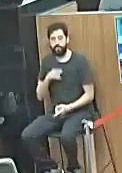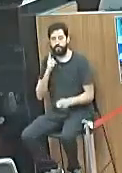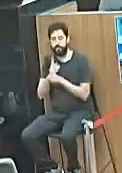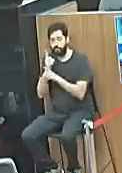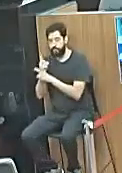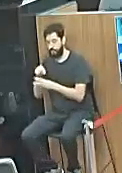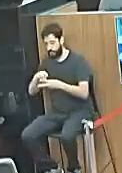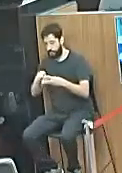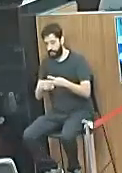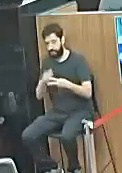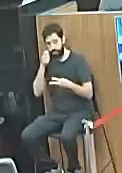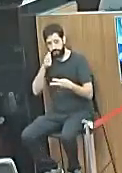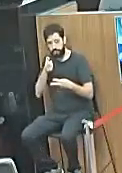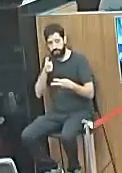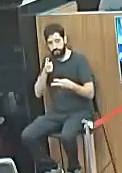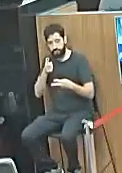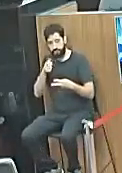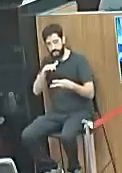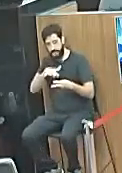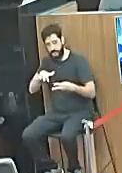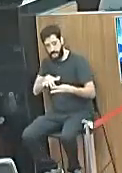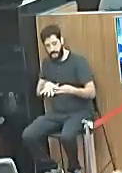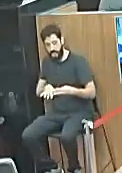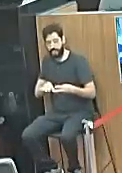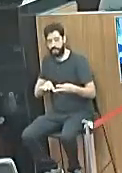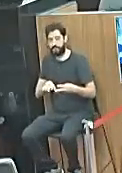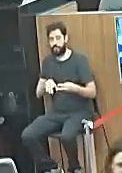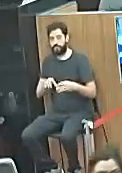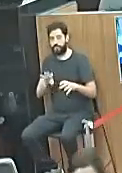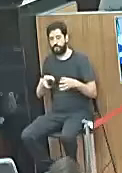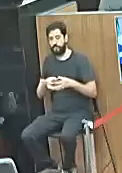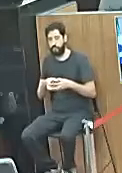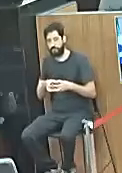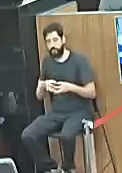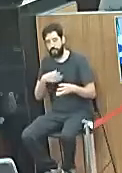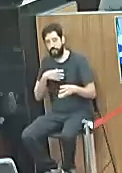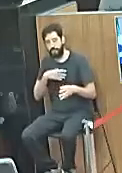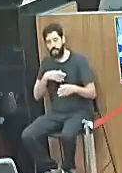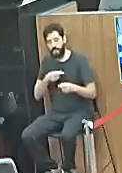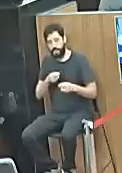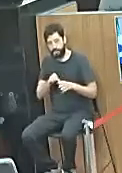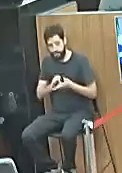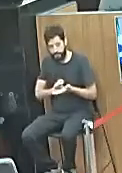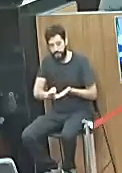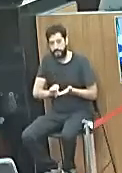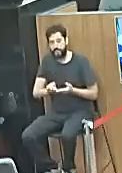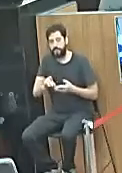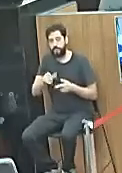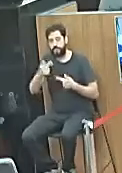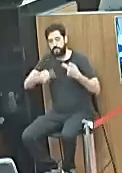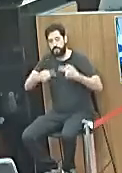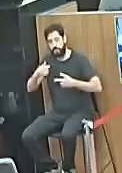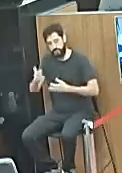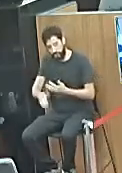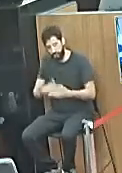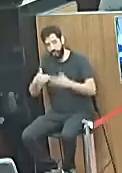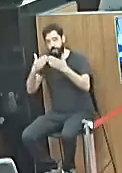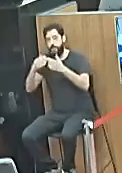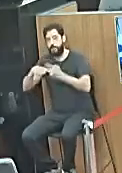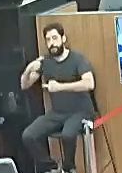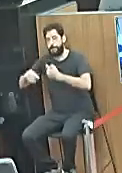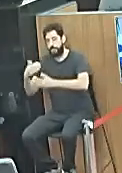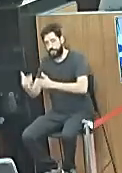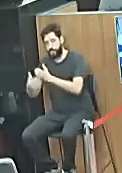três áreas de interesse que conformarão subgrupos financiamento das políticas de desenvolvimento política de desenvolvimento